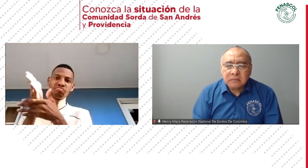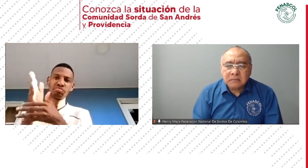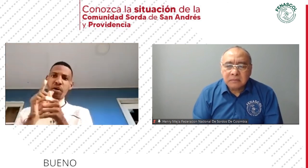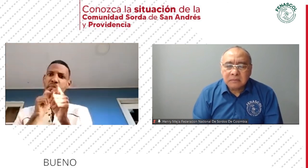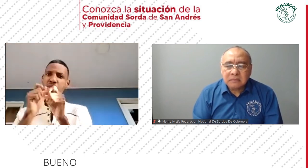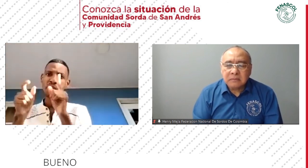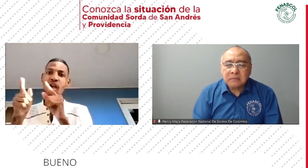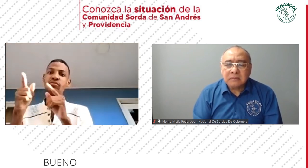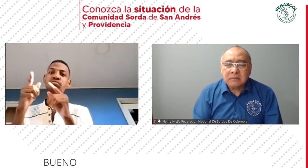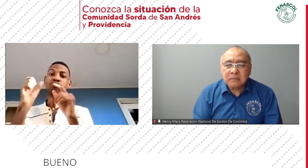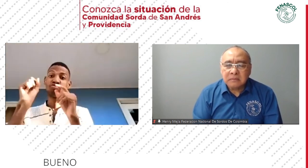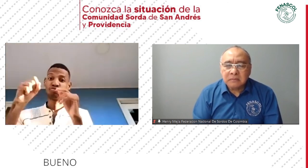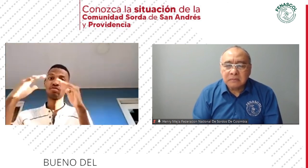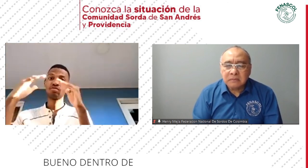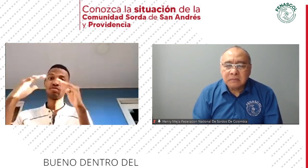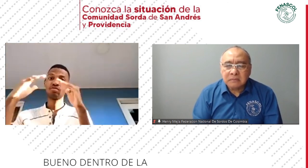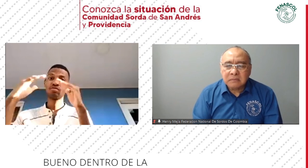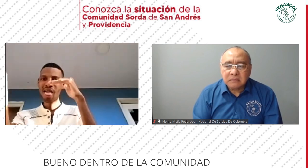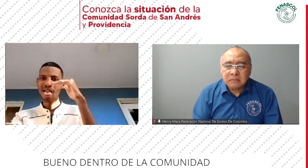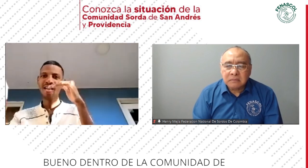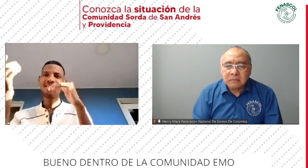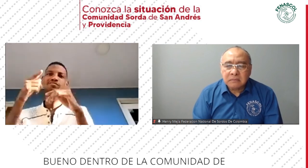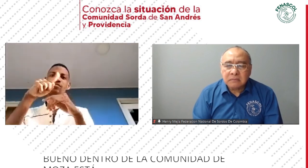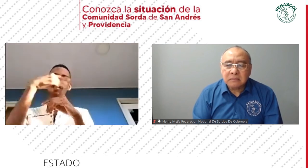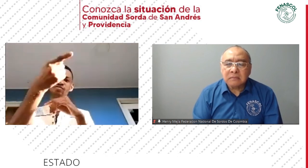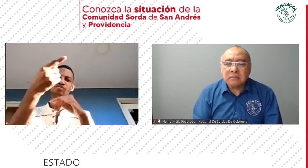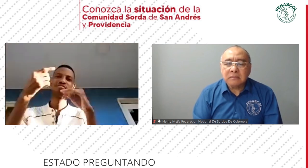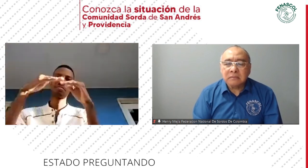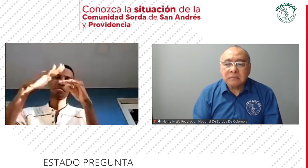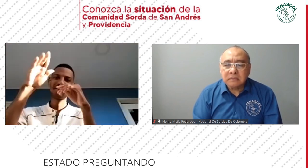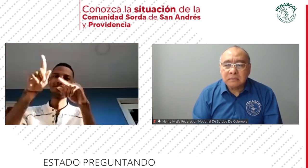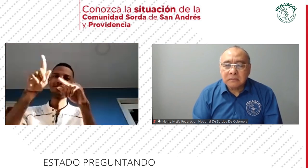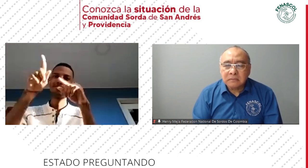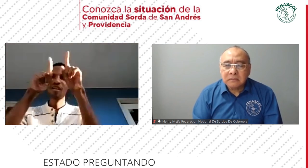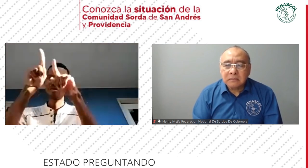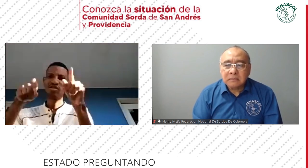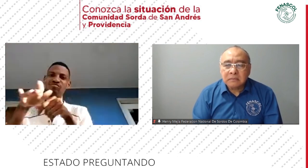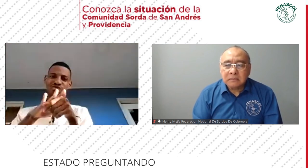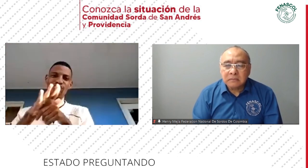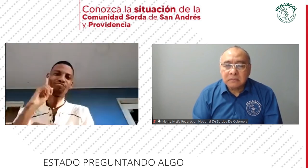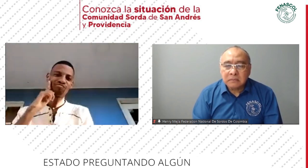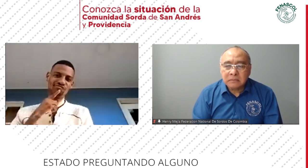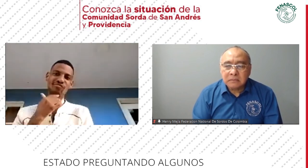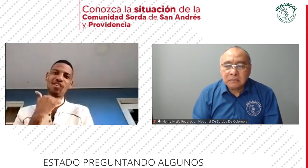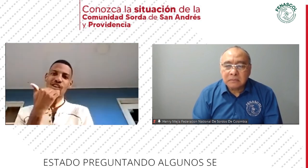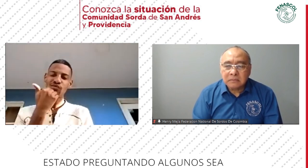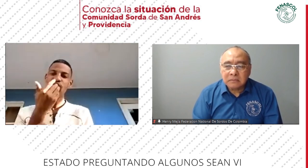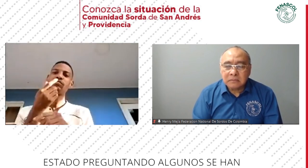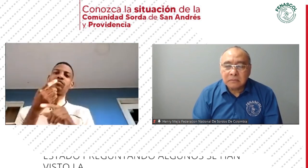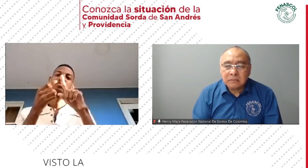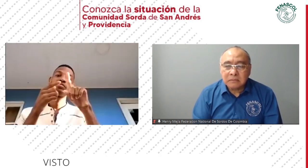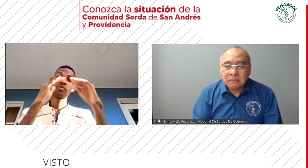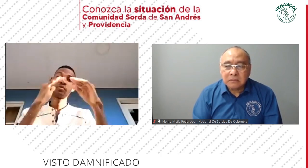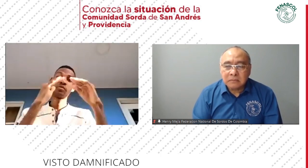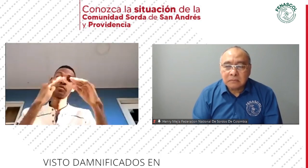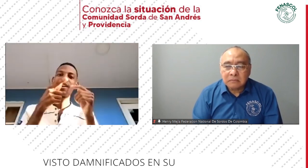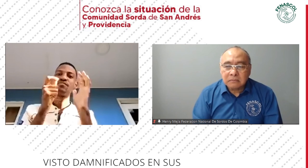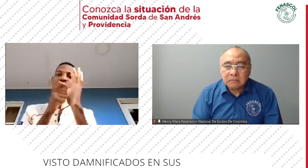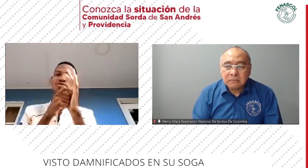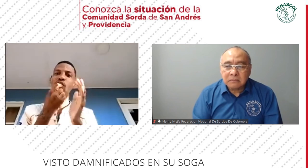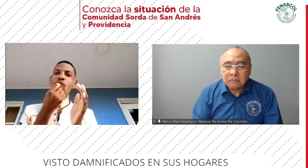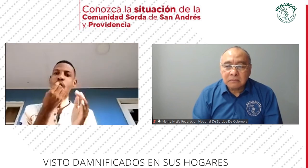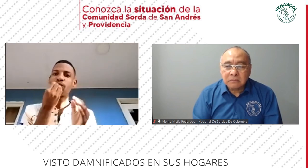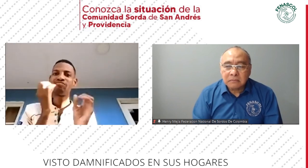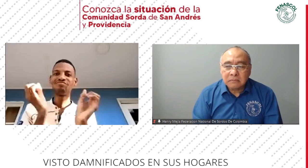bueno dentro de la comunidad hemos estado preguntando algunos se han visto damnificados en sus